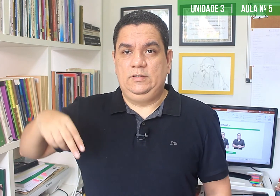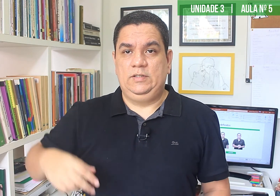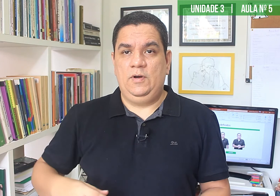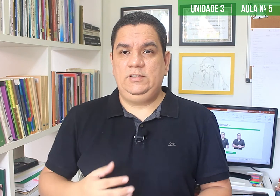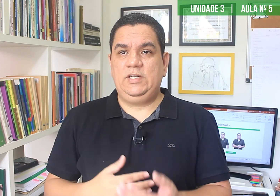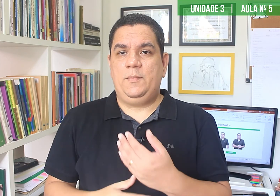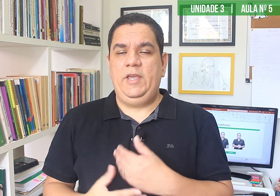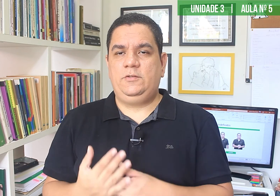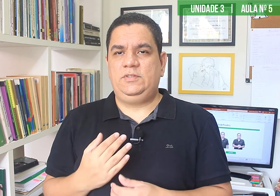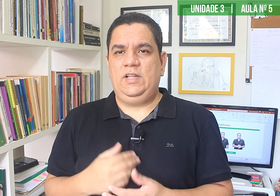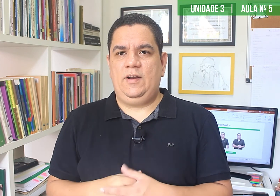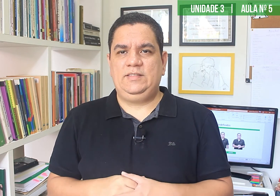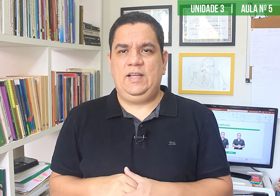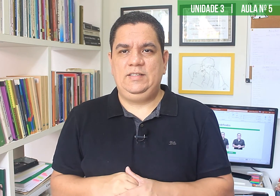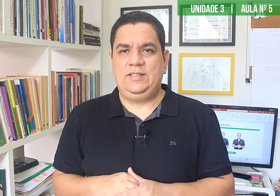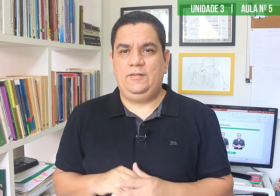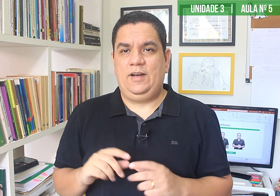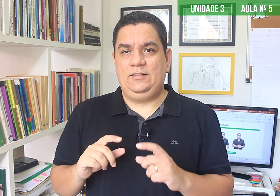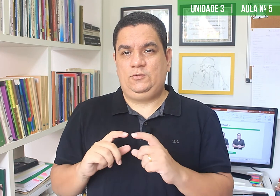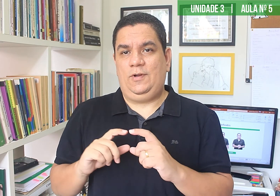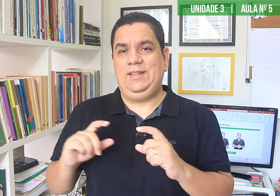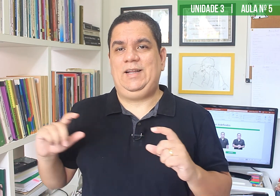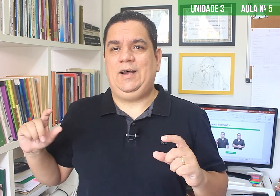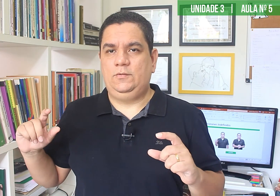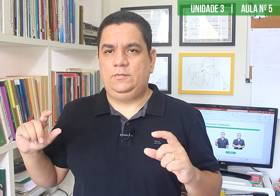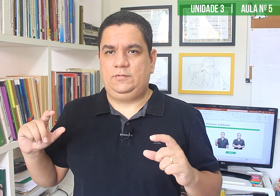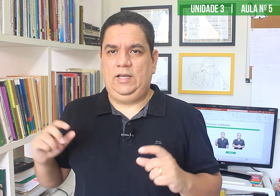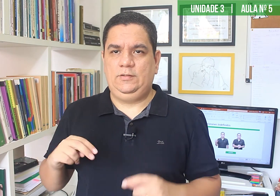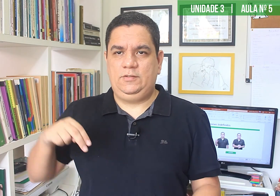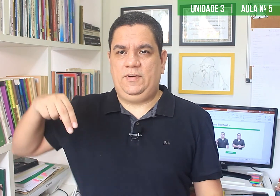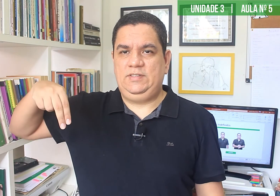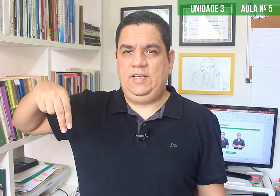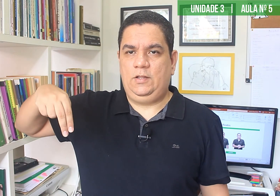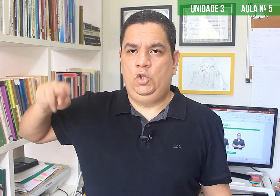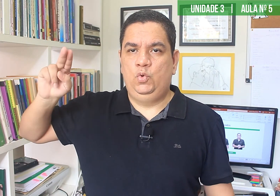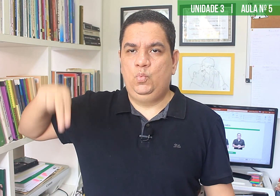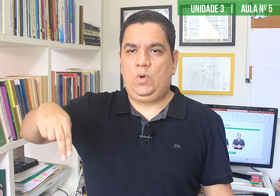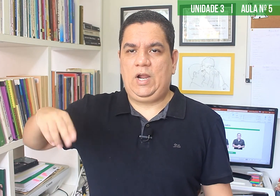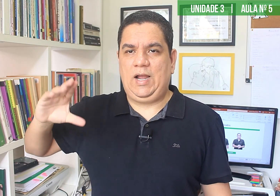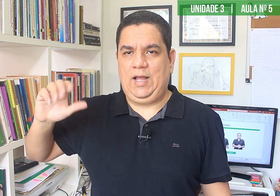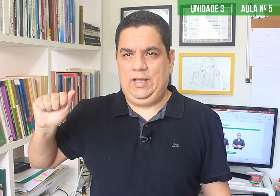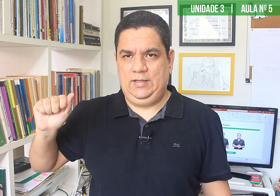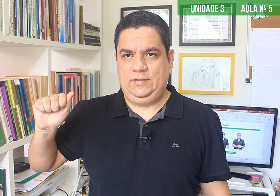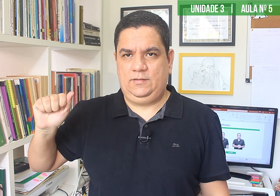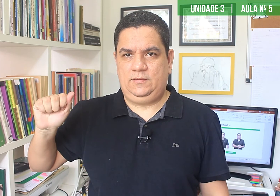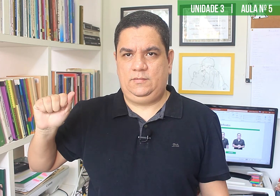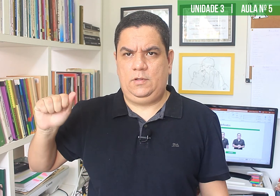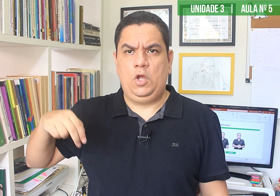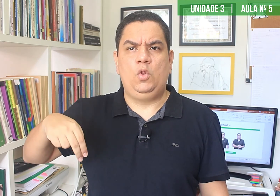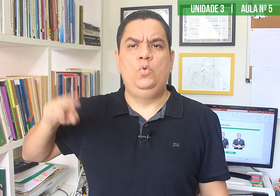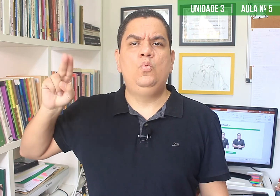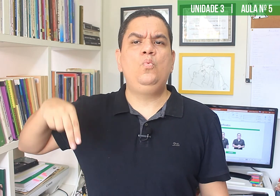Então, antigamente, o sinal era sinalizado soletrado, tá? Então, se fazia nunca.